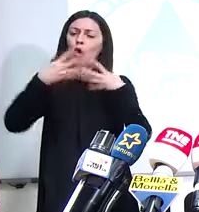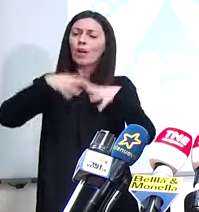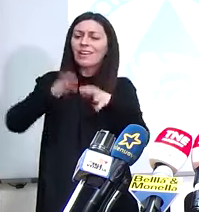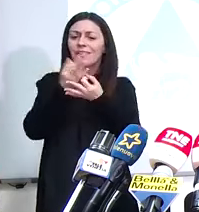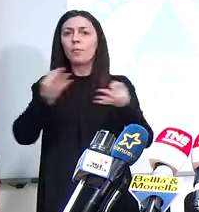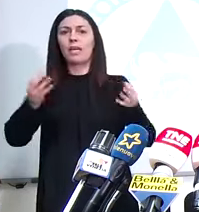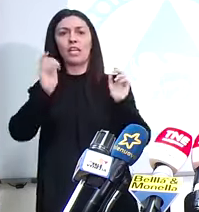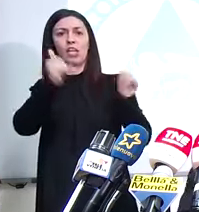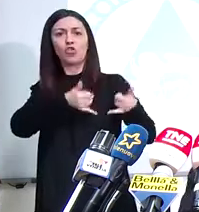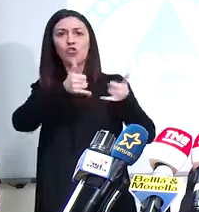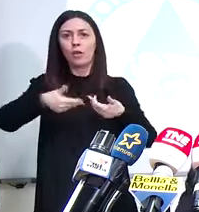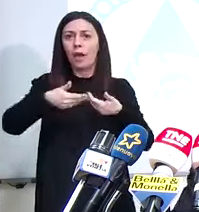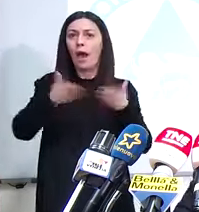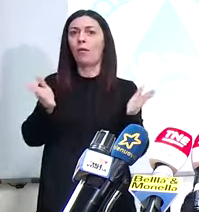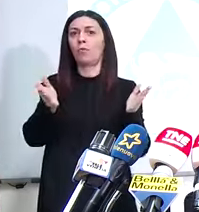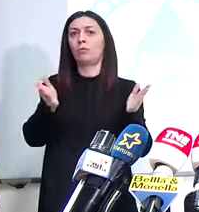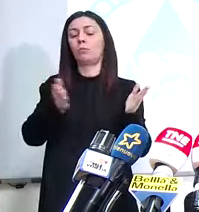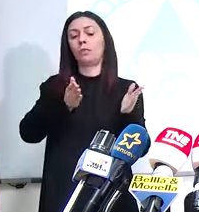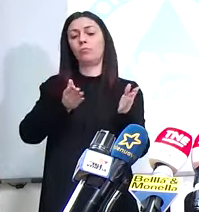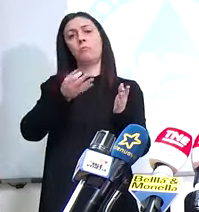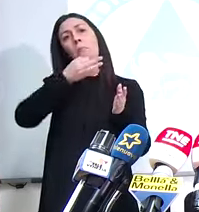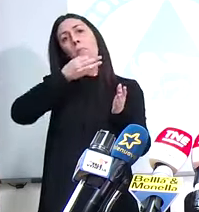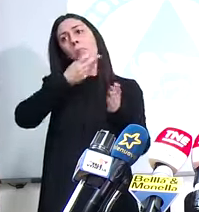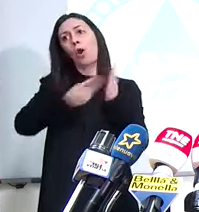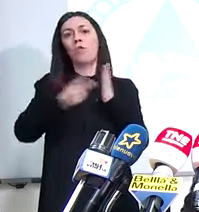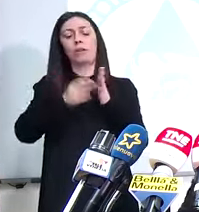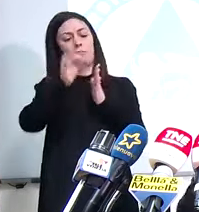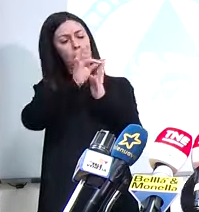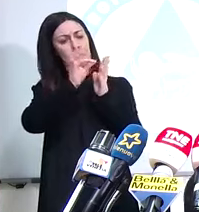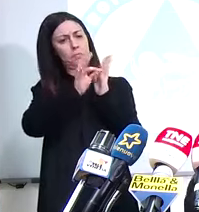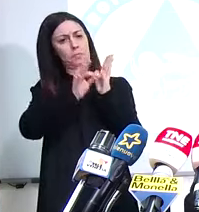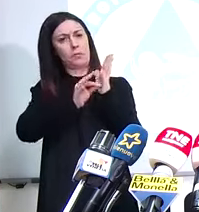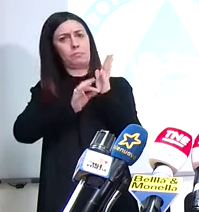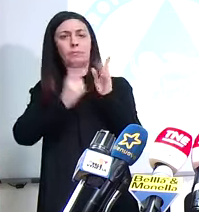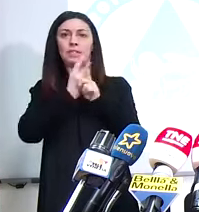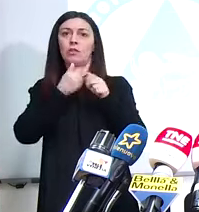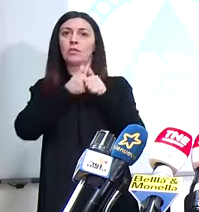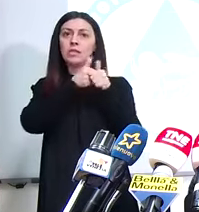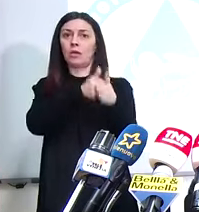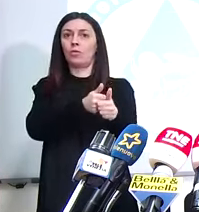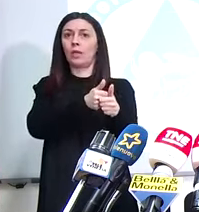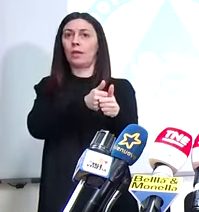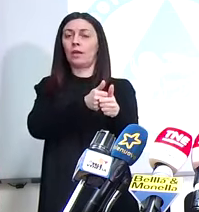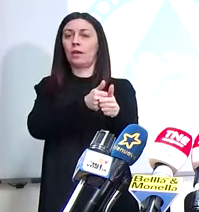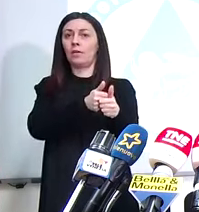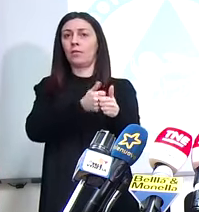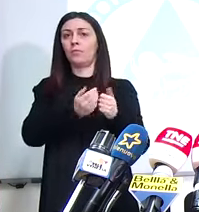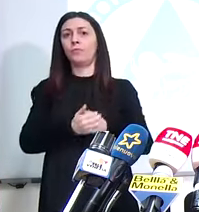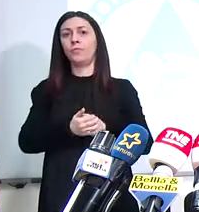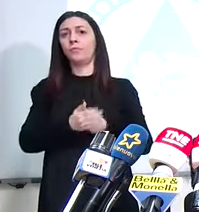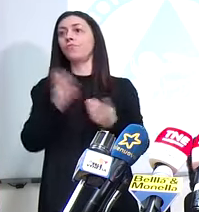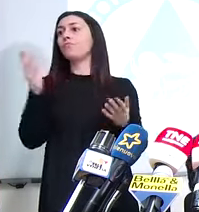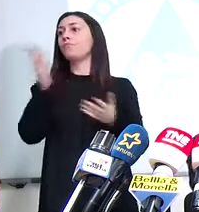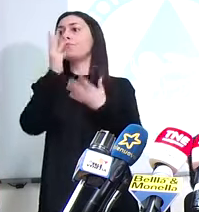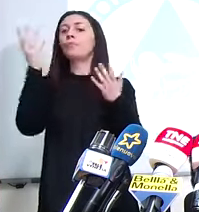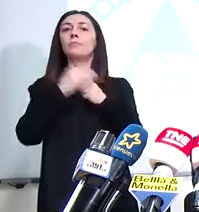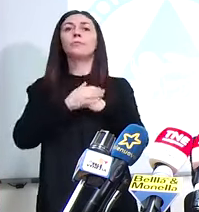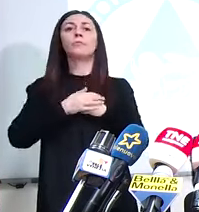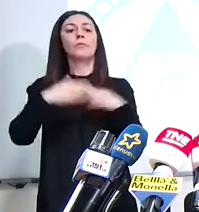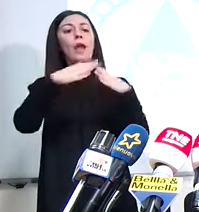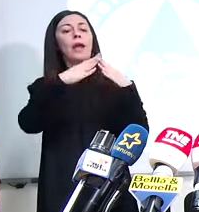un minimo di ordine ed indirizzi di linee guida che sono le linee guida approvate lo so il rifugio